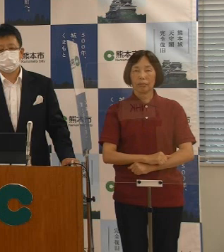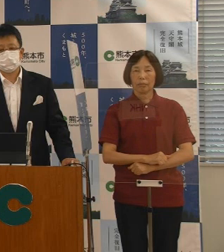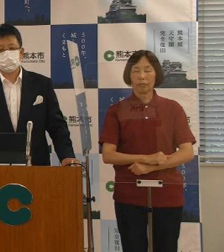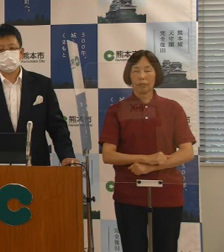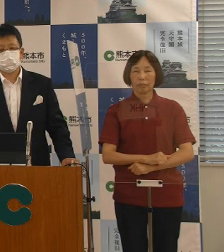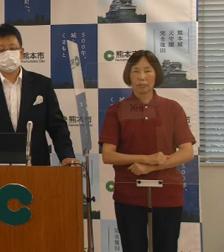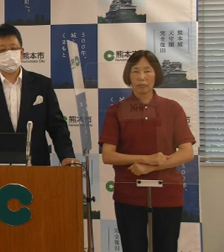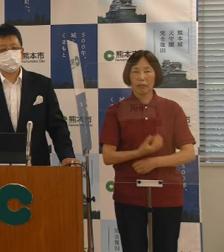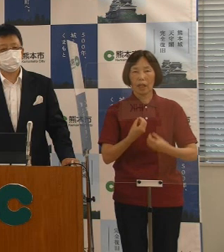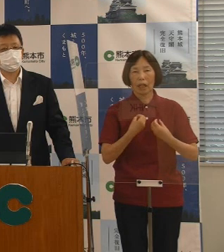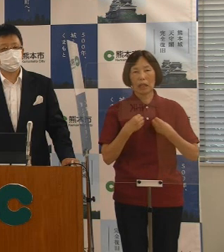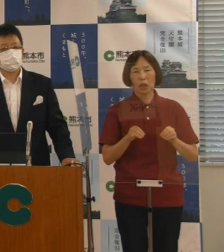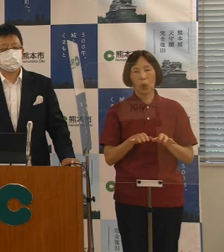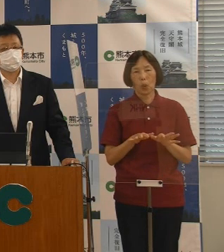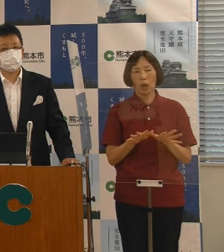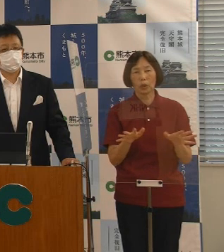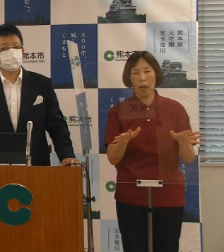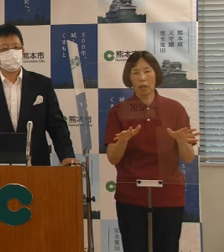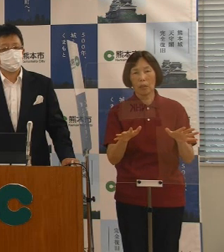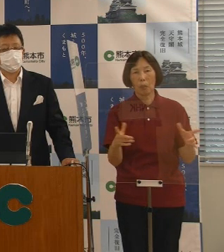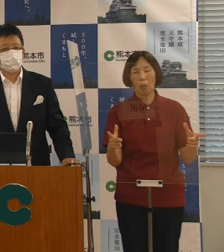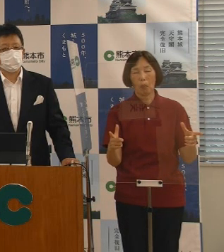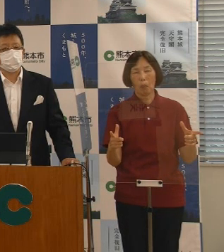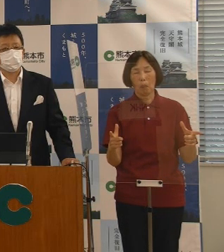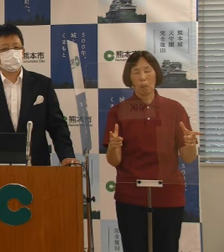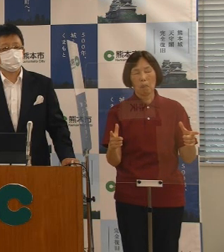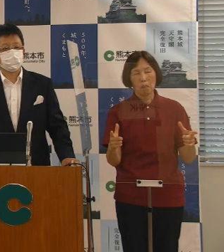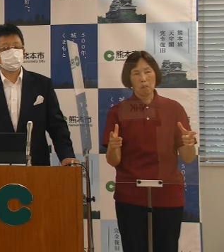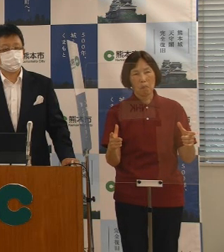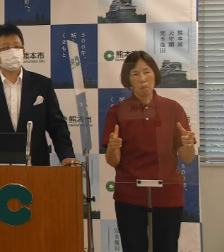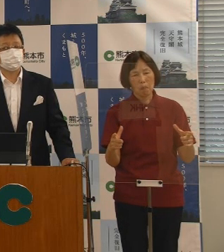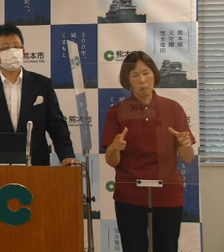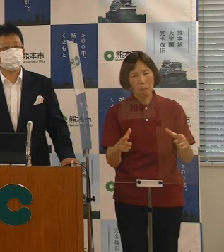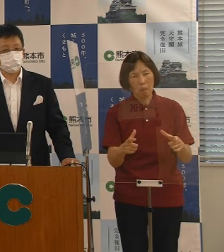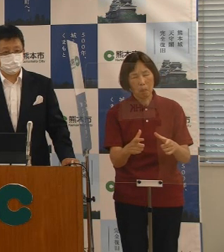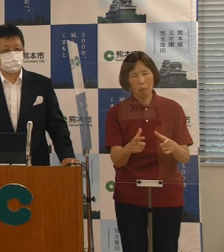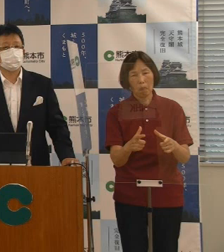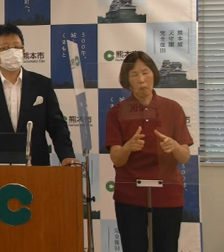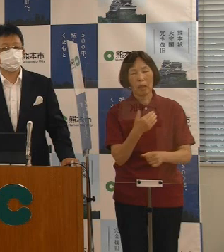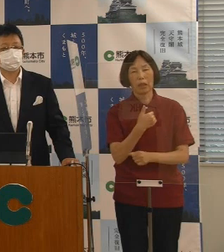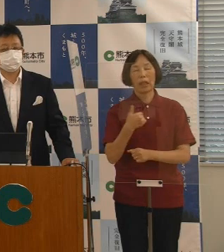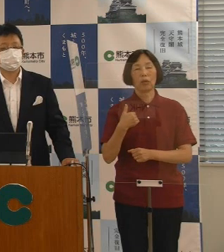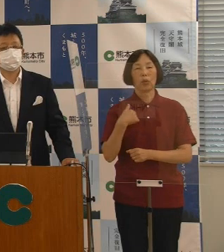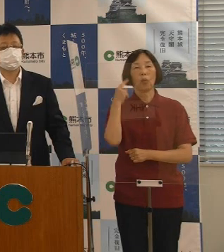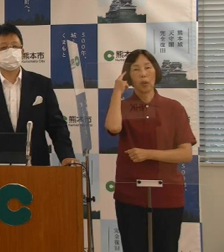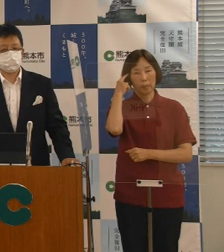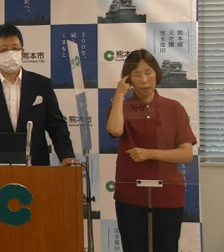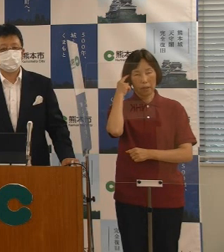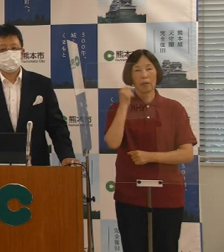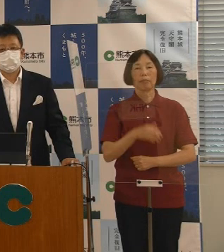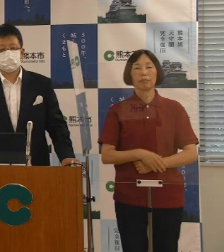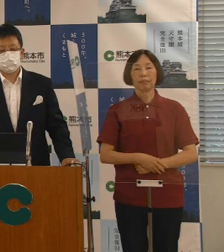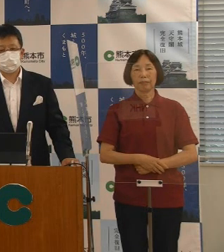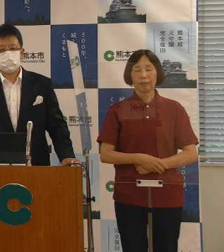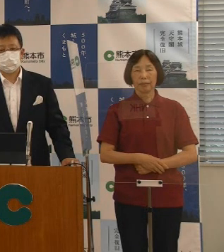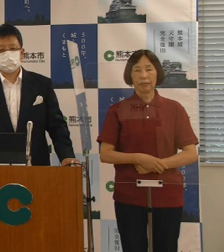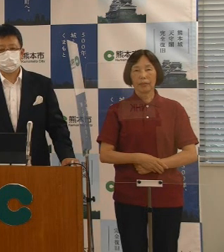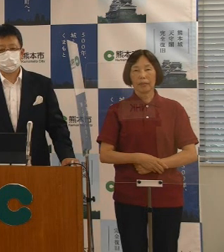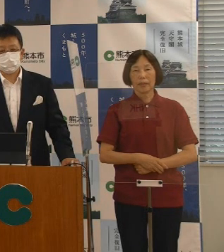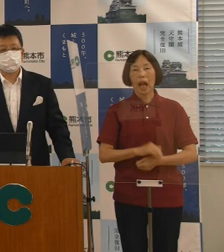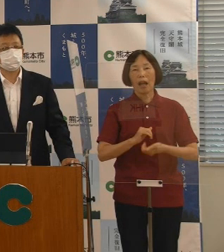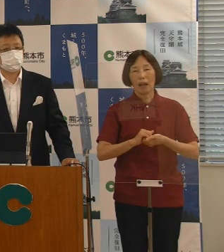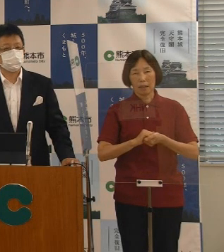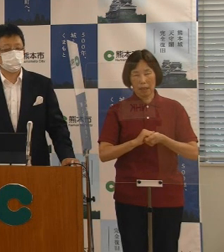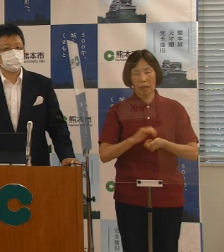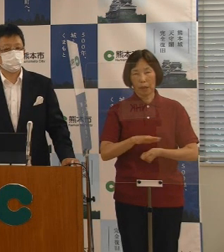この感染の拡大というのはやはり、この減少させることができるというふうに思いますので、ぜひ皆